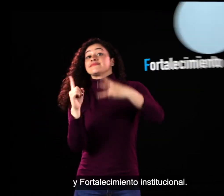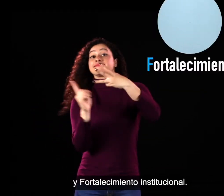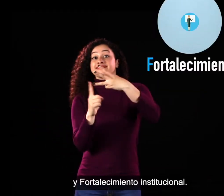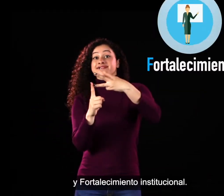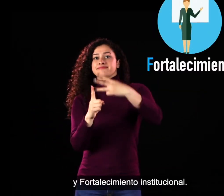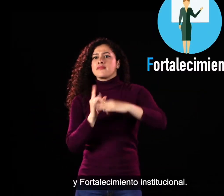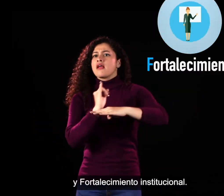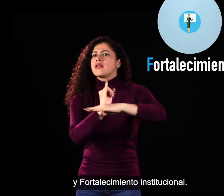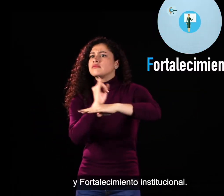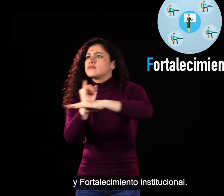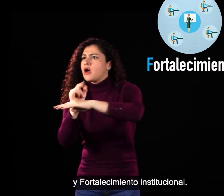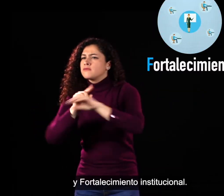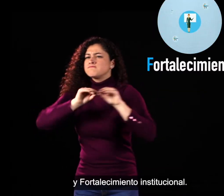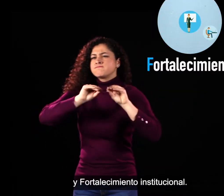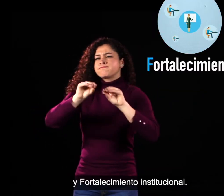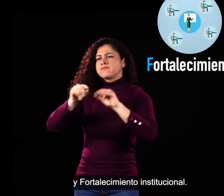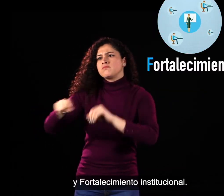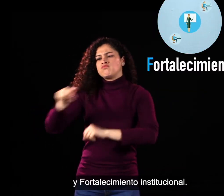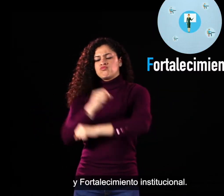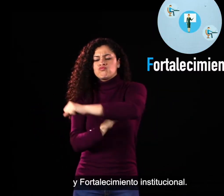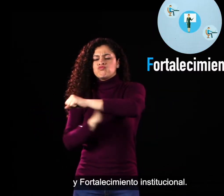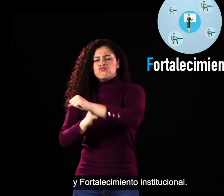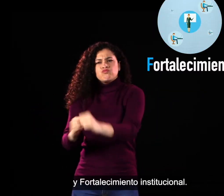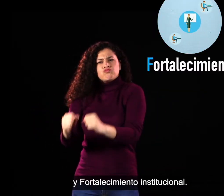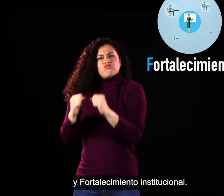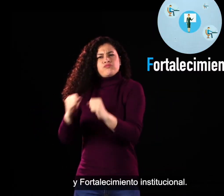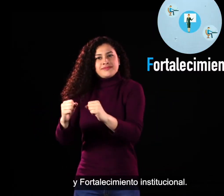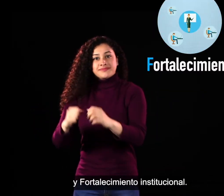y fortalecimiento institucional.